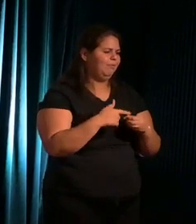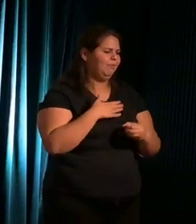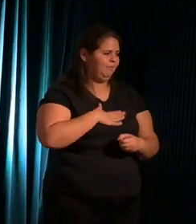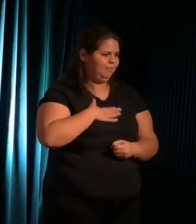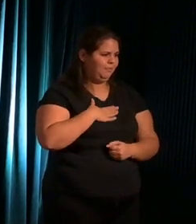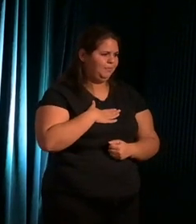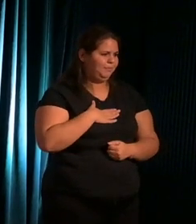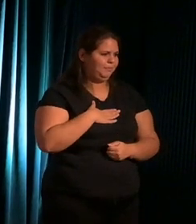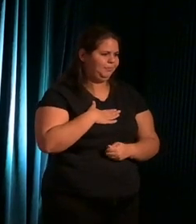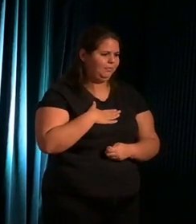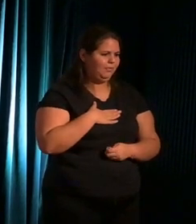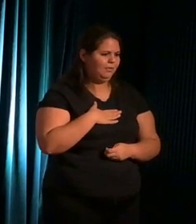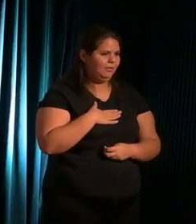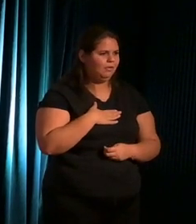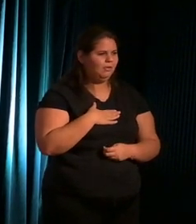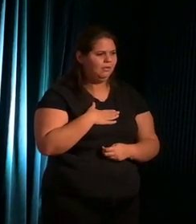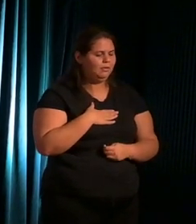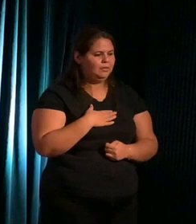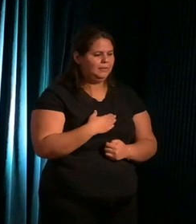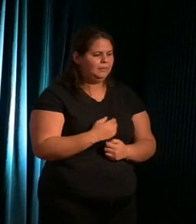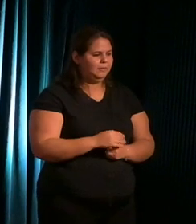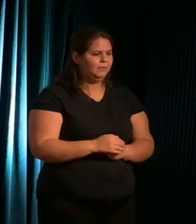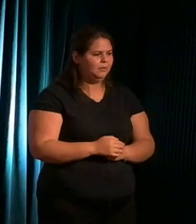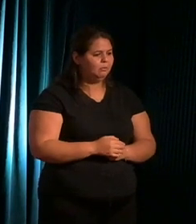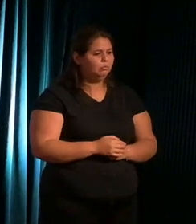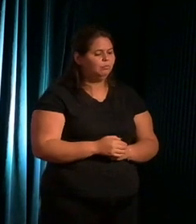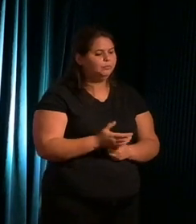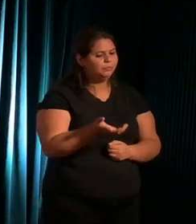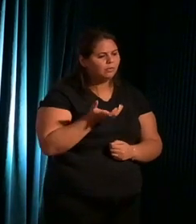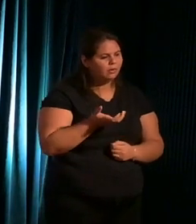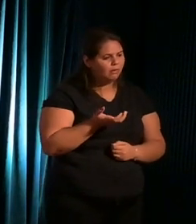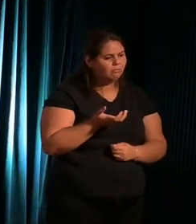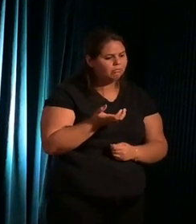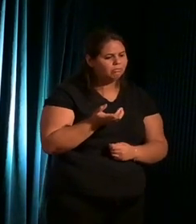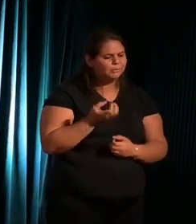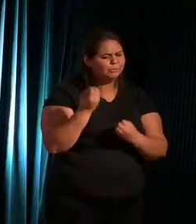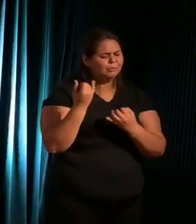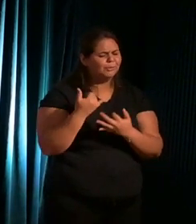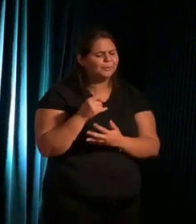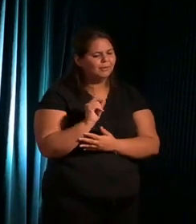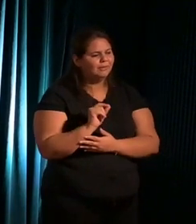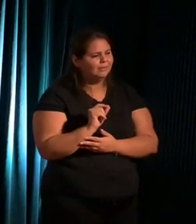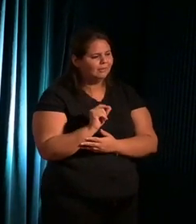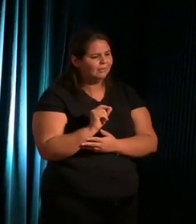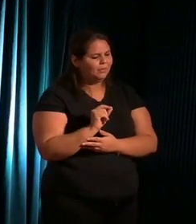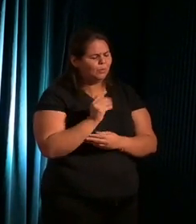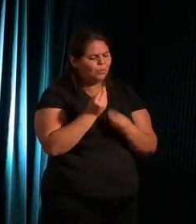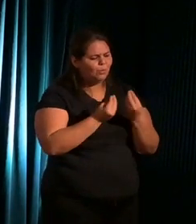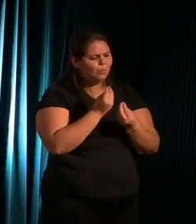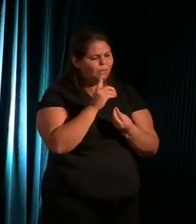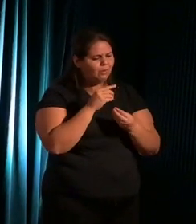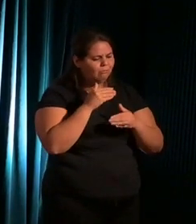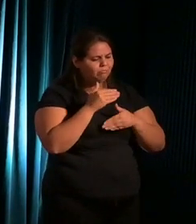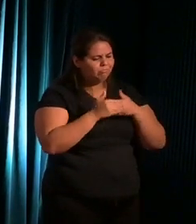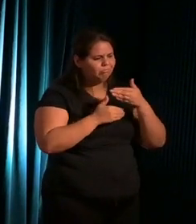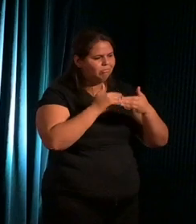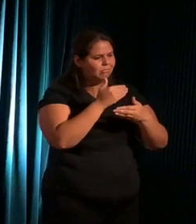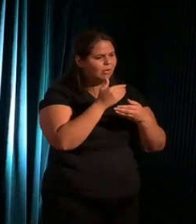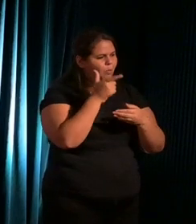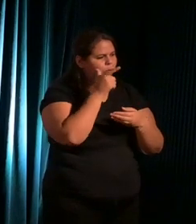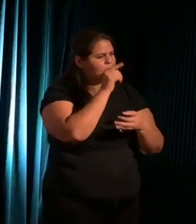E talvez eu queria rapidamente falar um pouco desse processo da